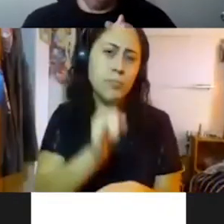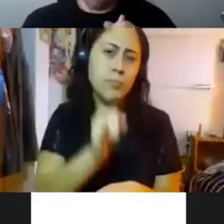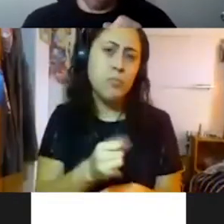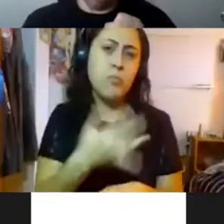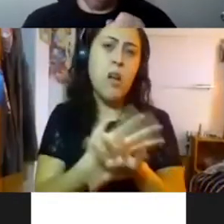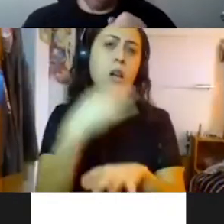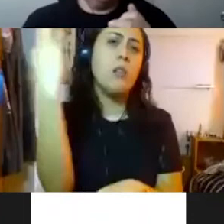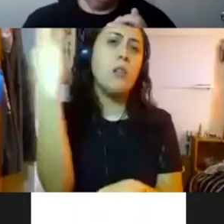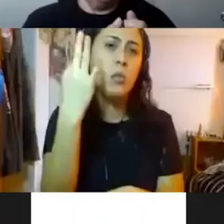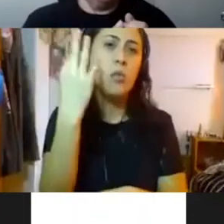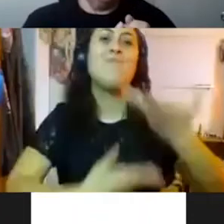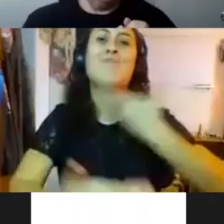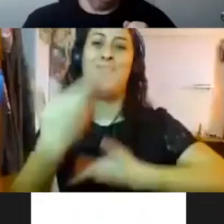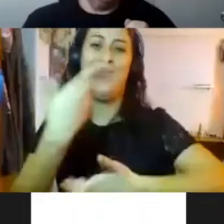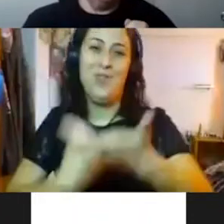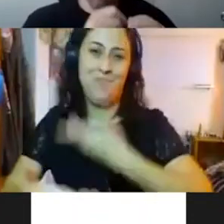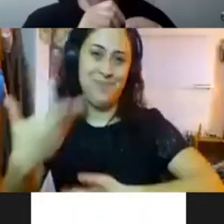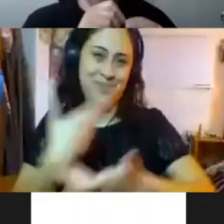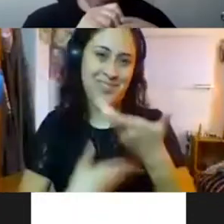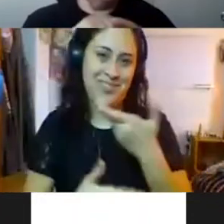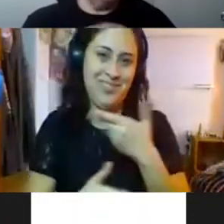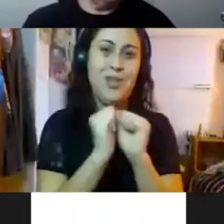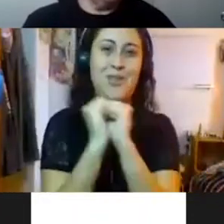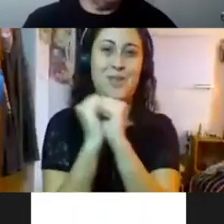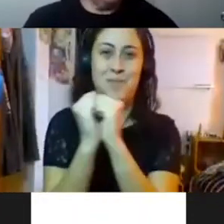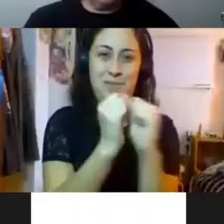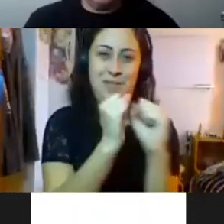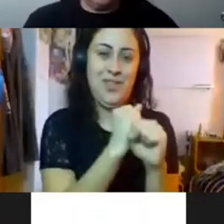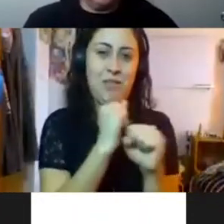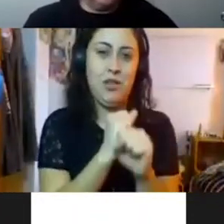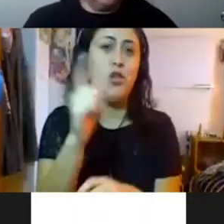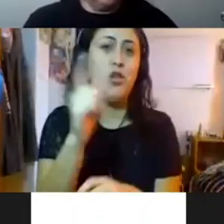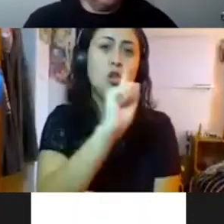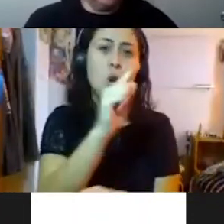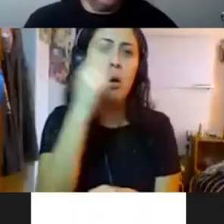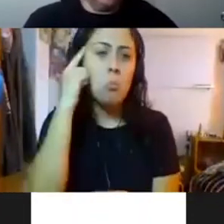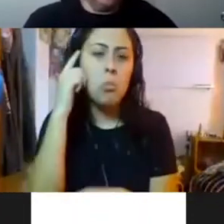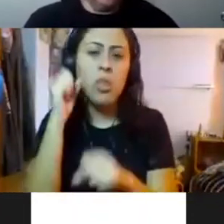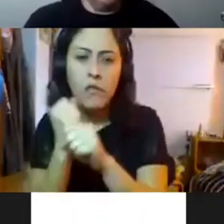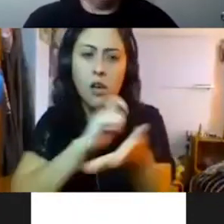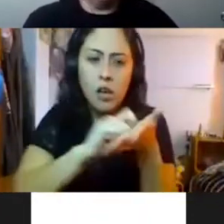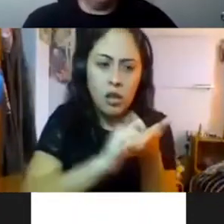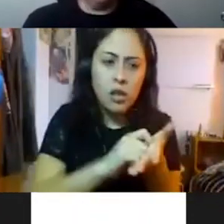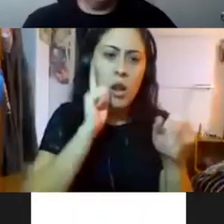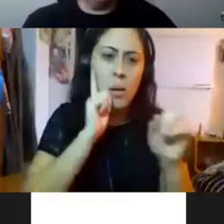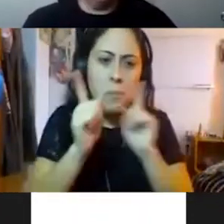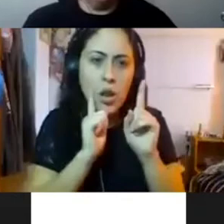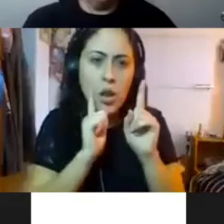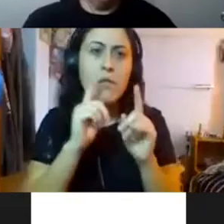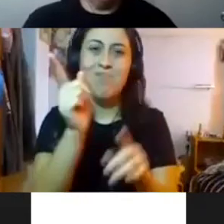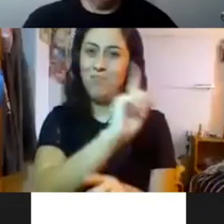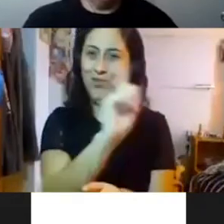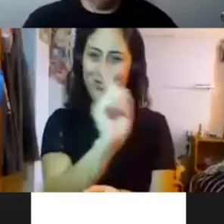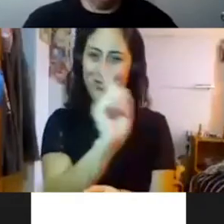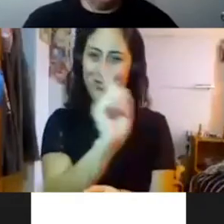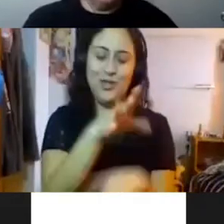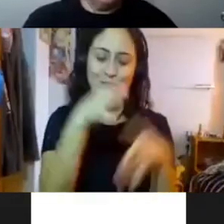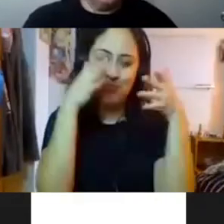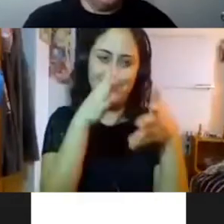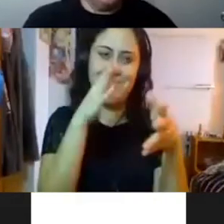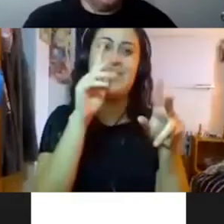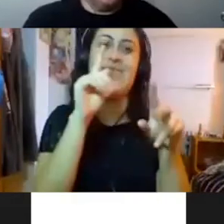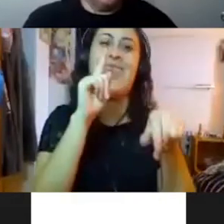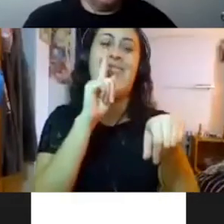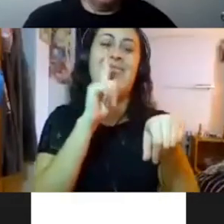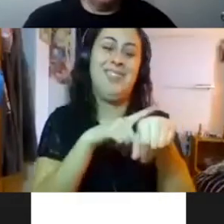de convivencia para compartir cosas que no sean de nuestro trabajo, sin por supuesto querer pasar a llevar lo personal, hasta